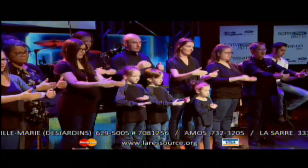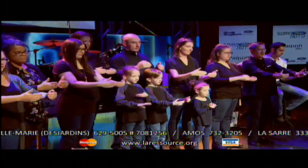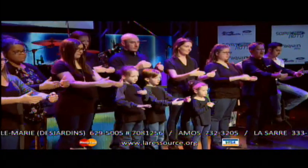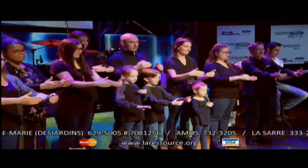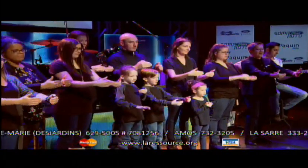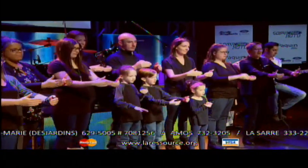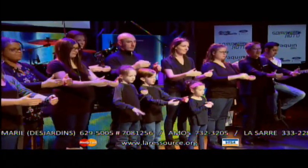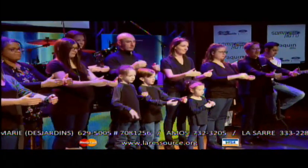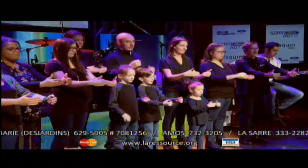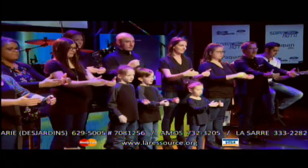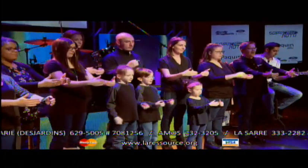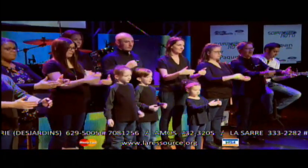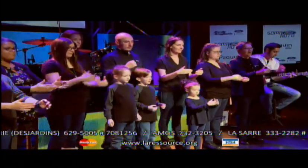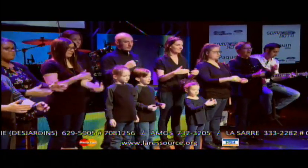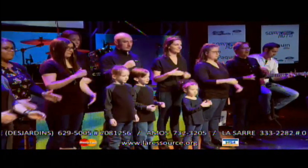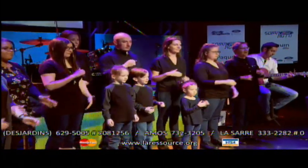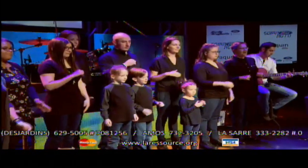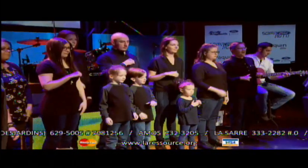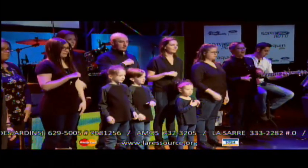d'avancer.